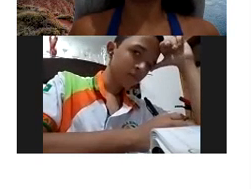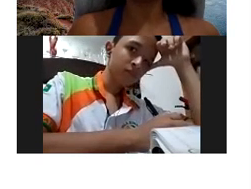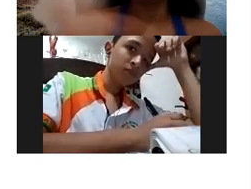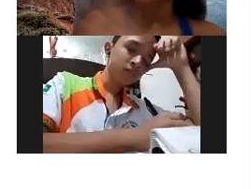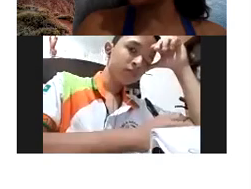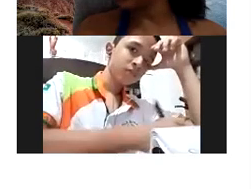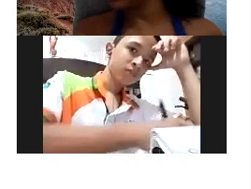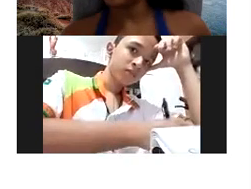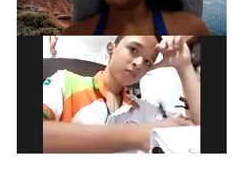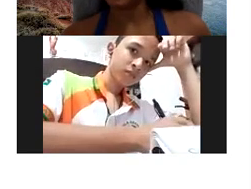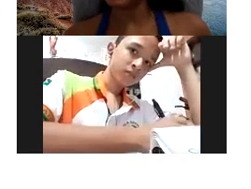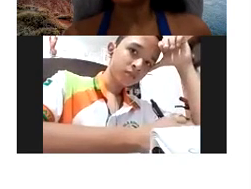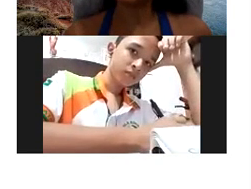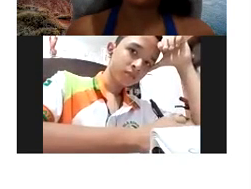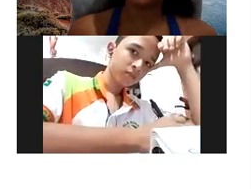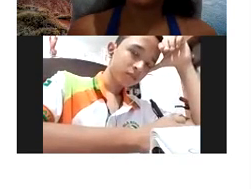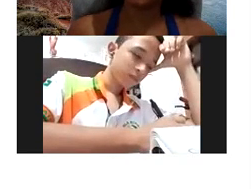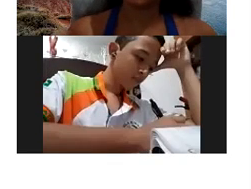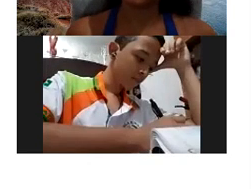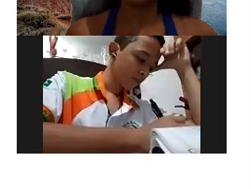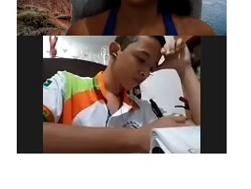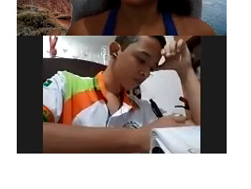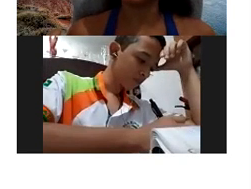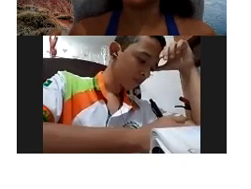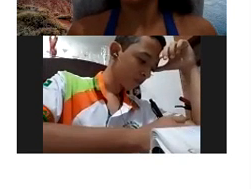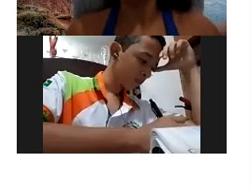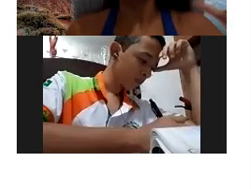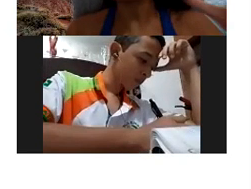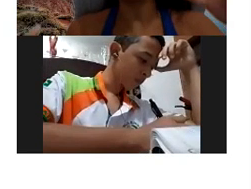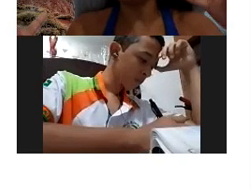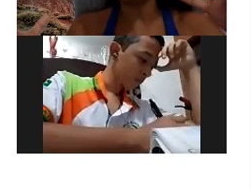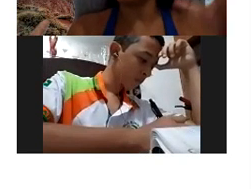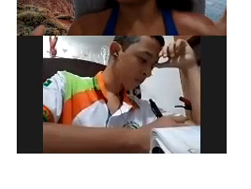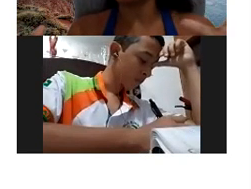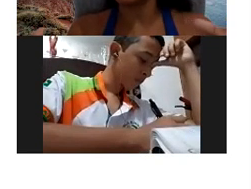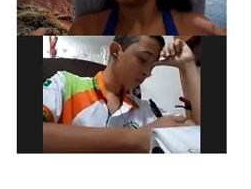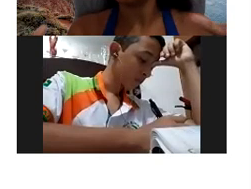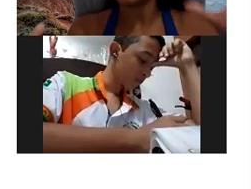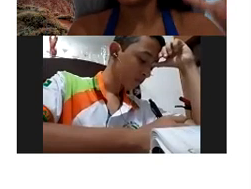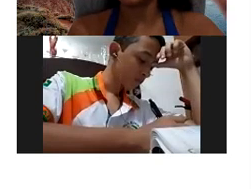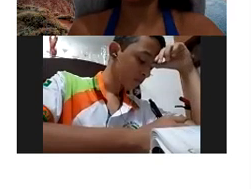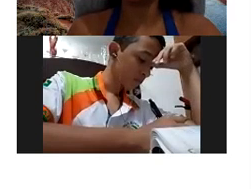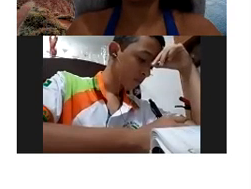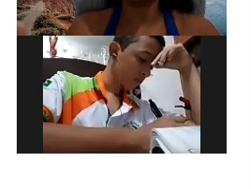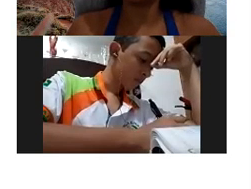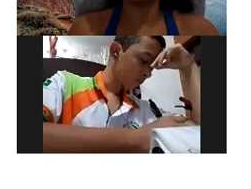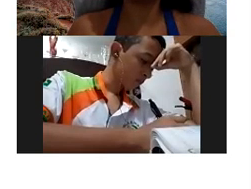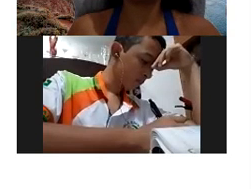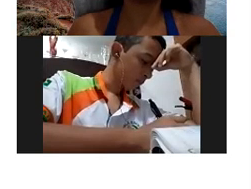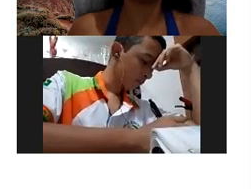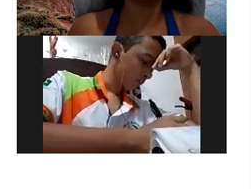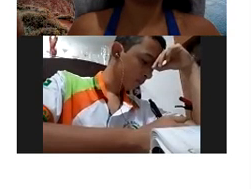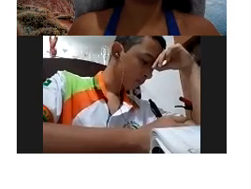na Dupla troca que a próxima que a gente vai aprender agora todo mundo se troca Tá certo